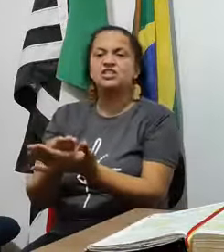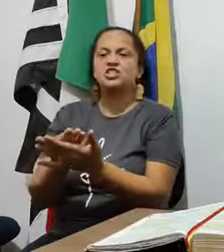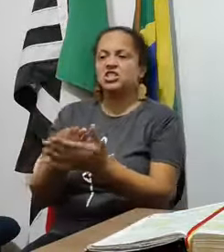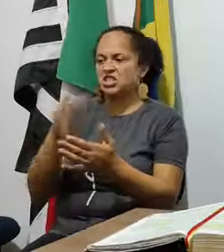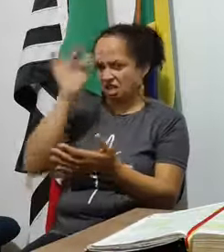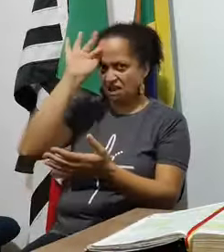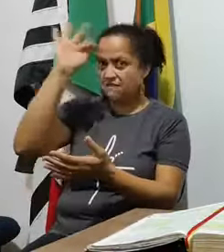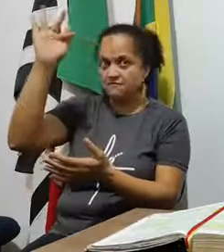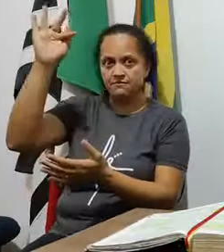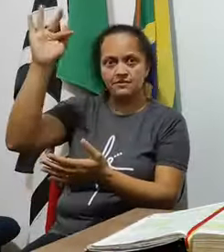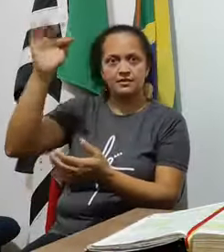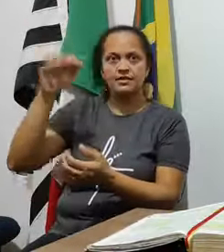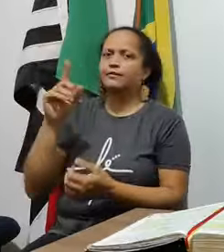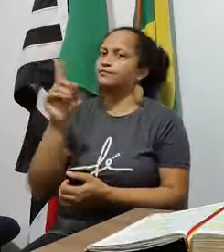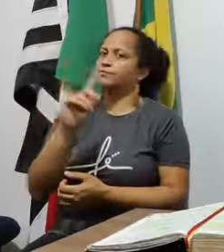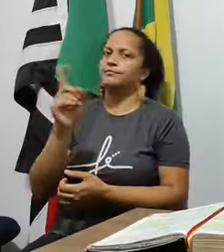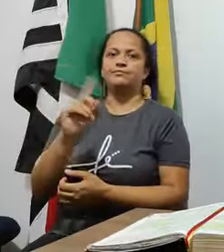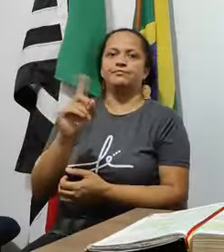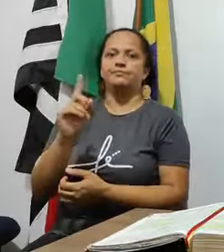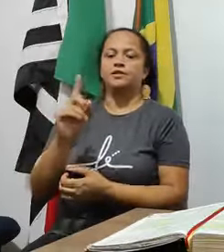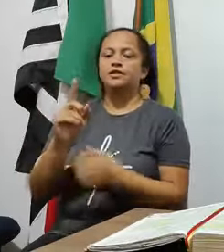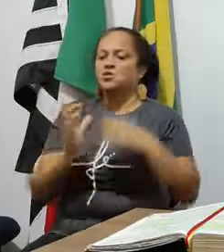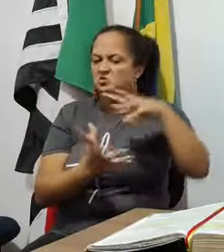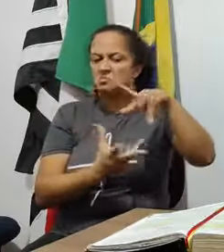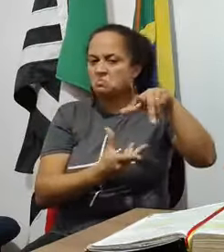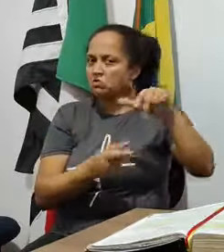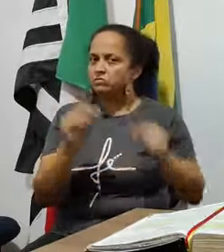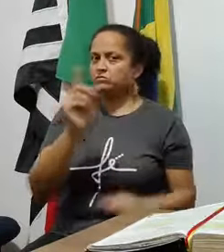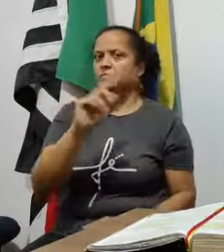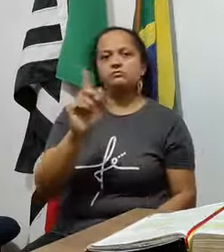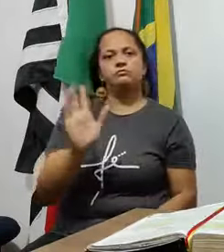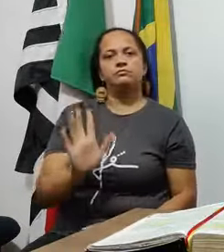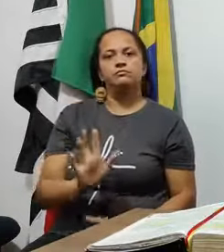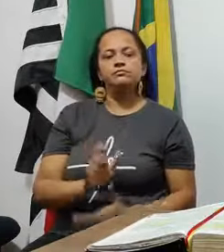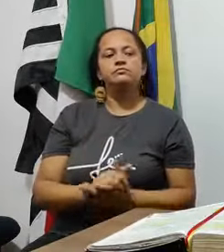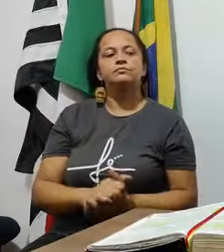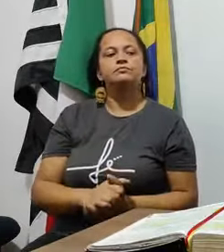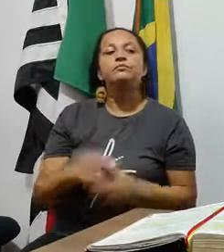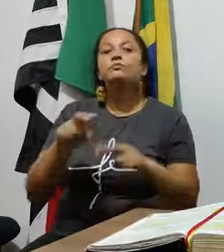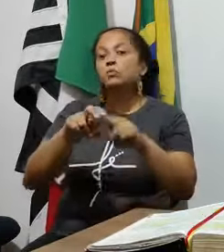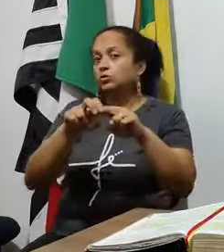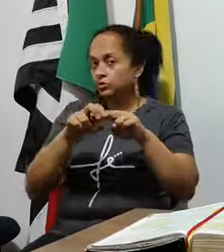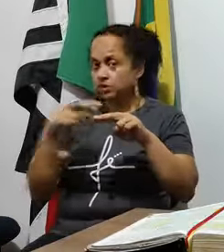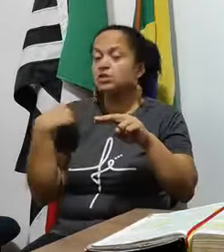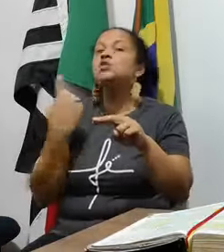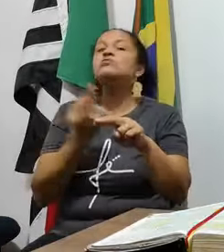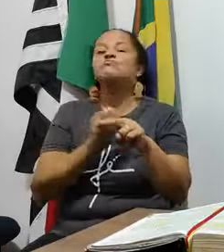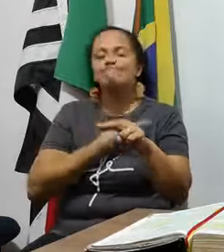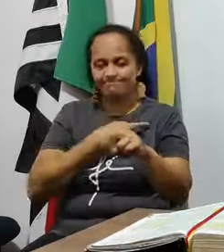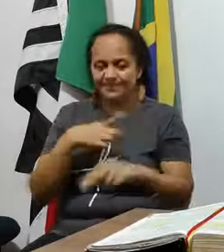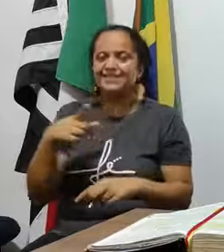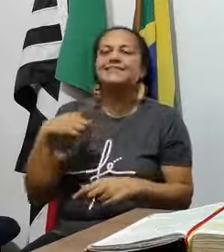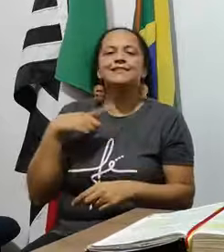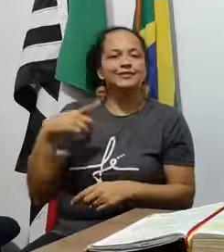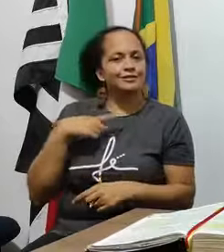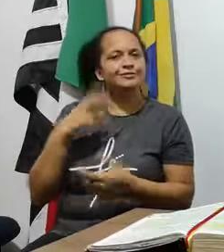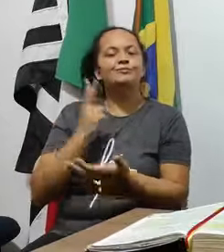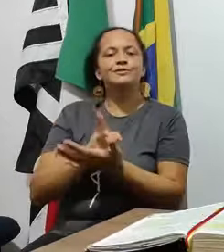obediente a Deus nesse mundo, nessa sociedade. Não é fácil. Por isso que nós somos afligidos, o mundo